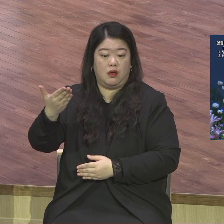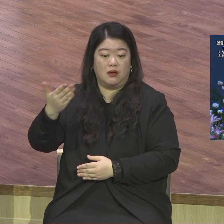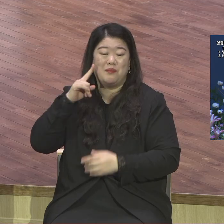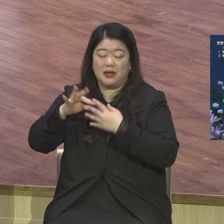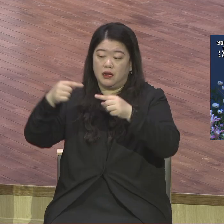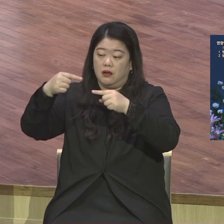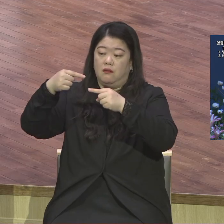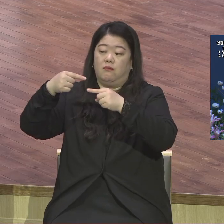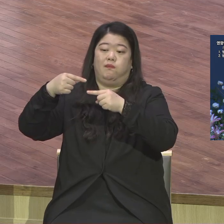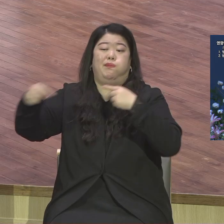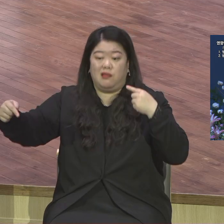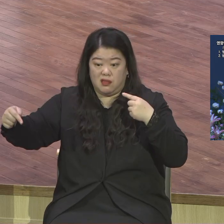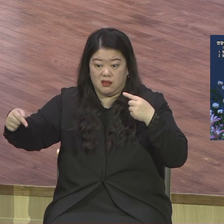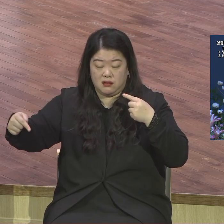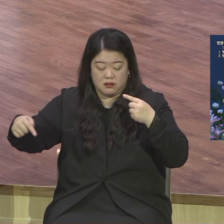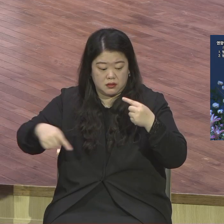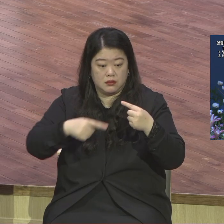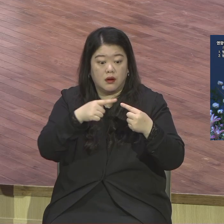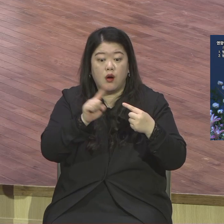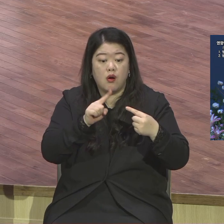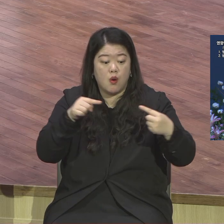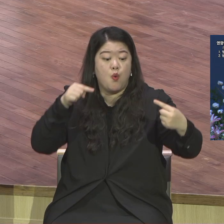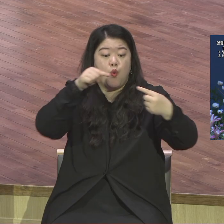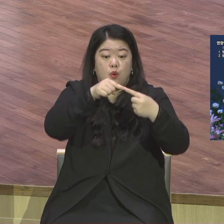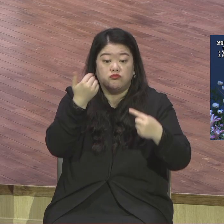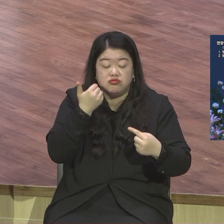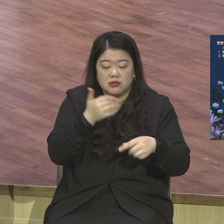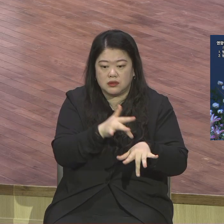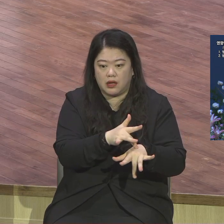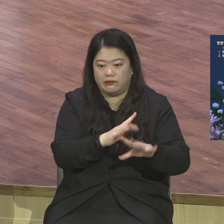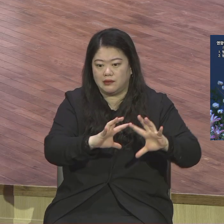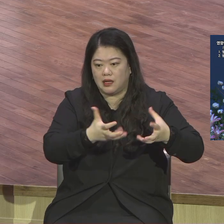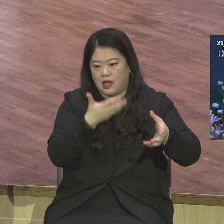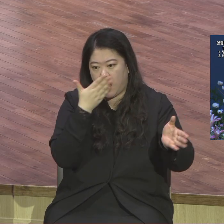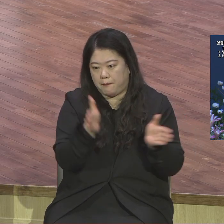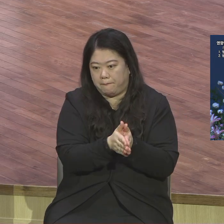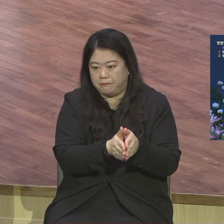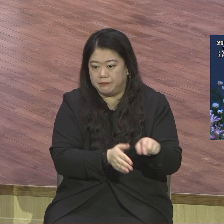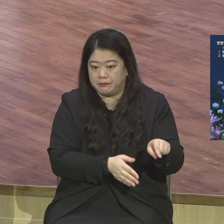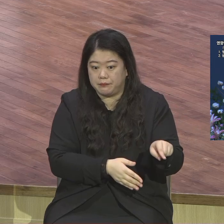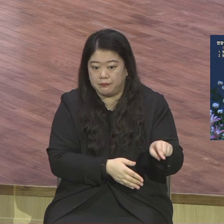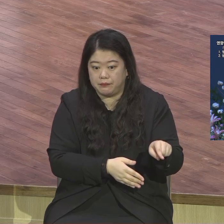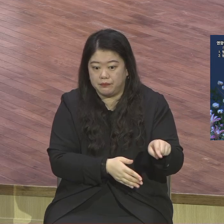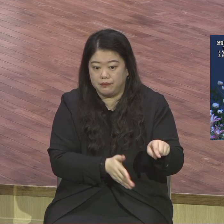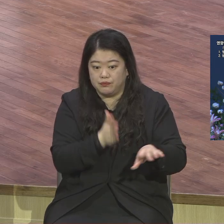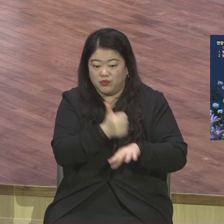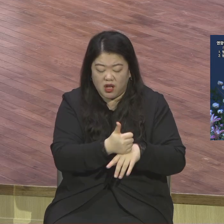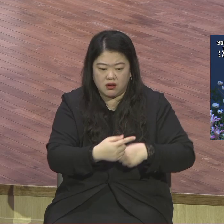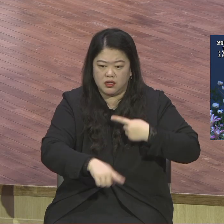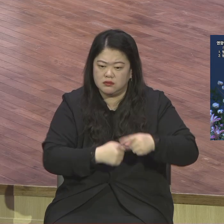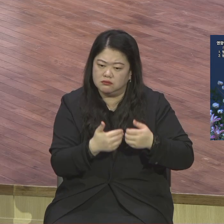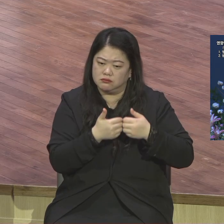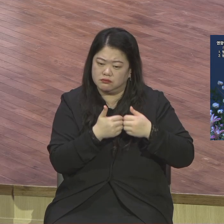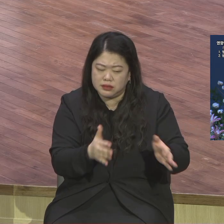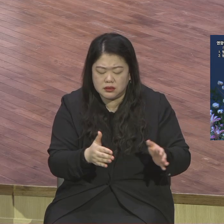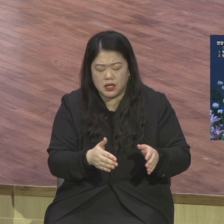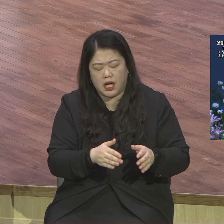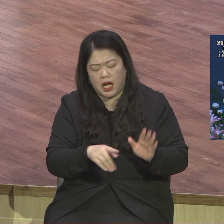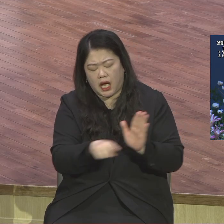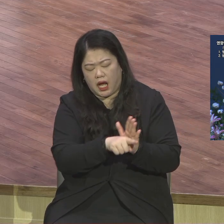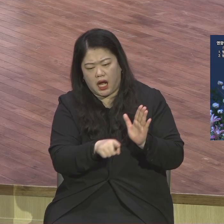그 삶은 빈궁합니다. 막 볼 것도 없어요. 미래도 없습니다. 빨리 치유받아야 된다니까, 고집 피우지 말고.